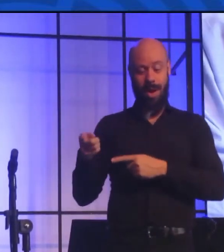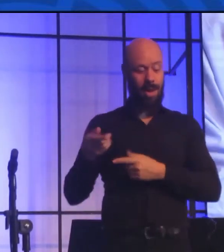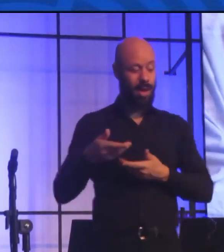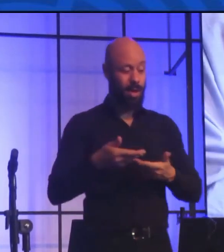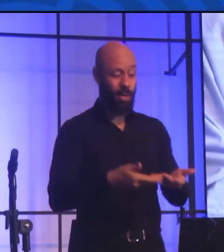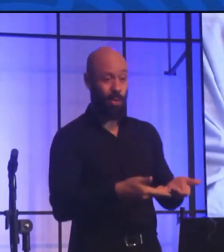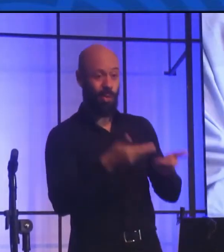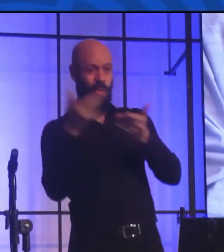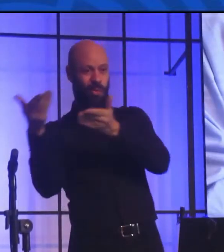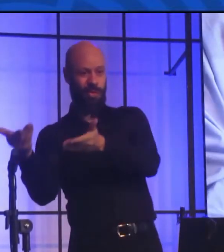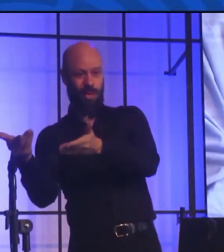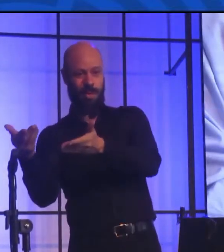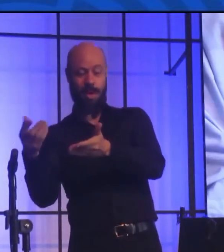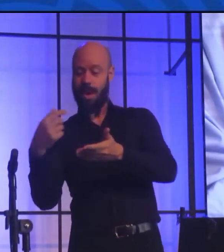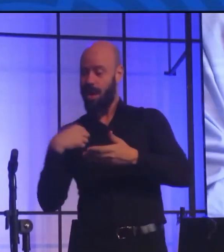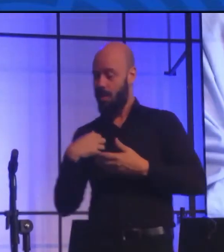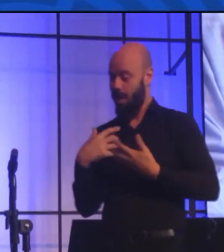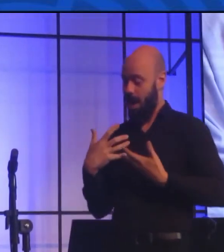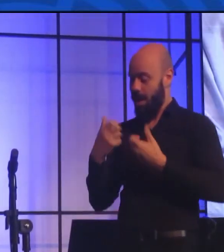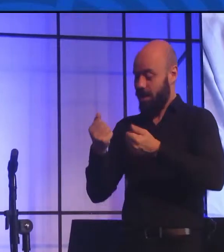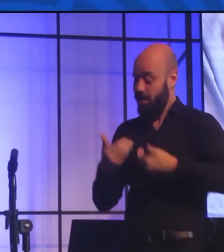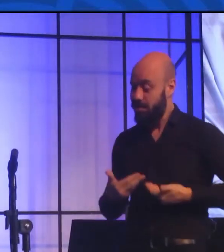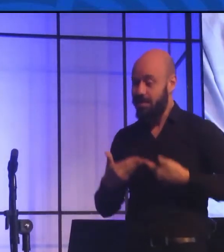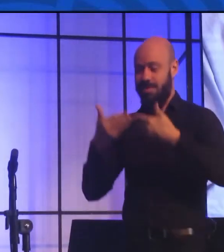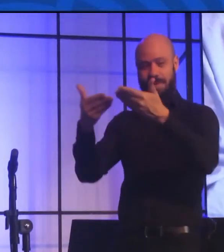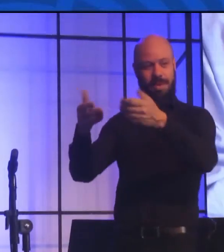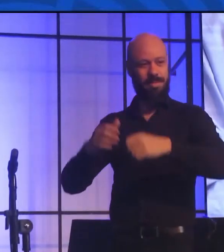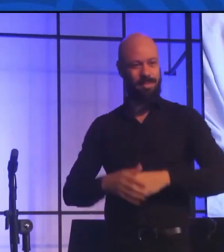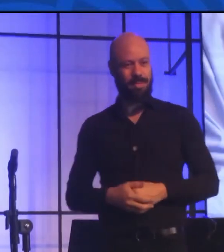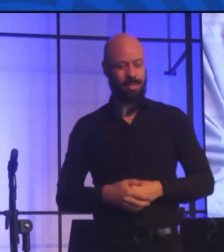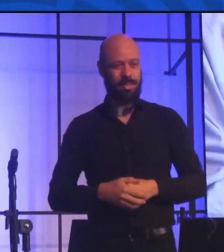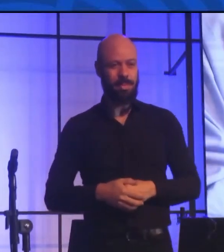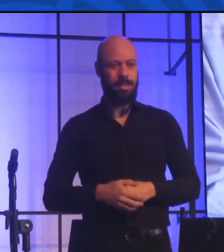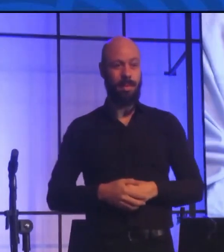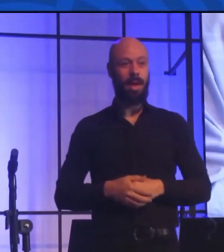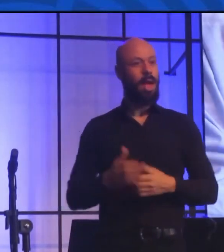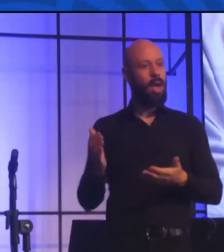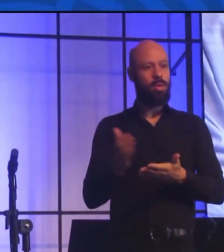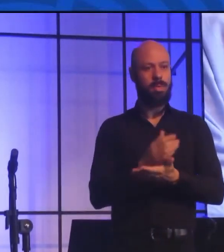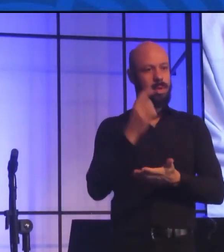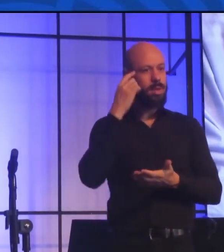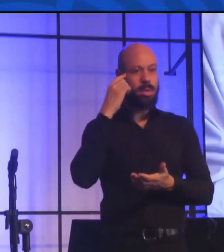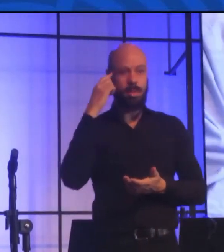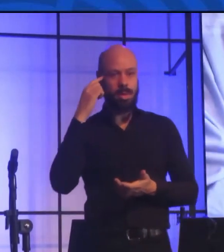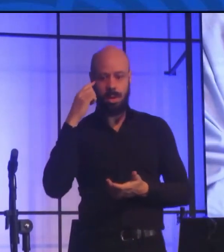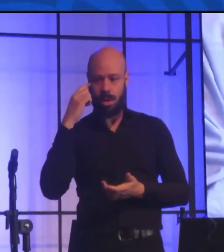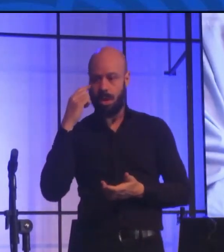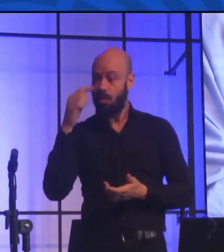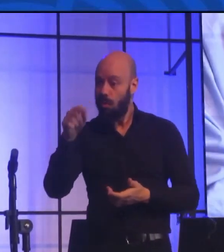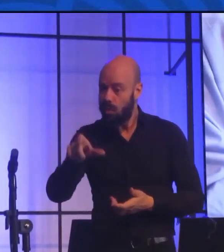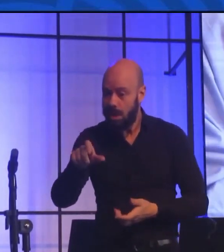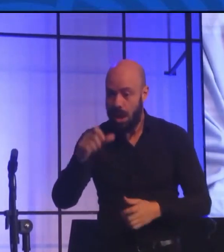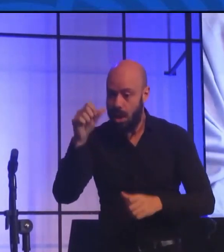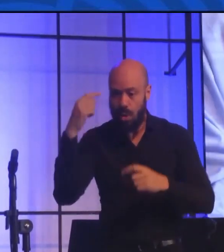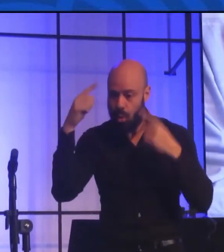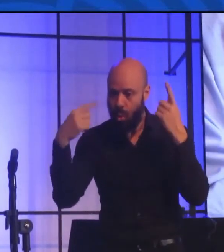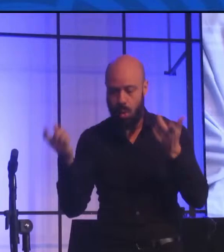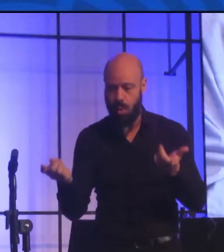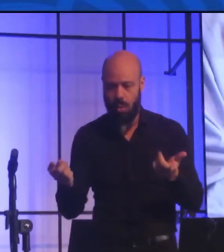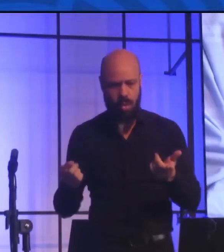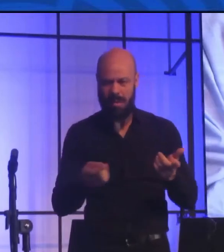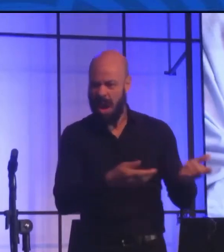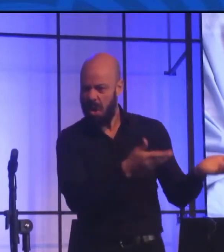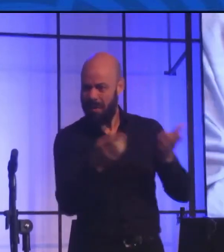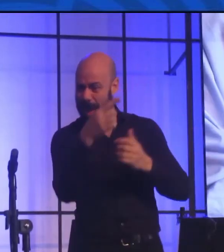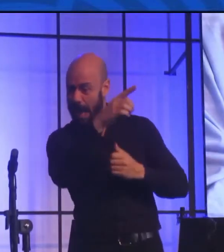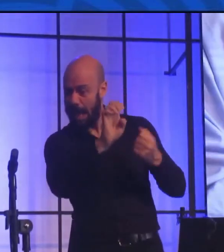Talvez muitos disseram assim, mas tu tem muita coragem, convidar o grande homem de Deus para ir cortar mato lá no meio do rio.